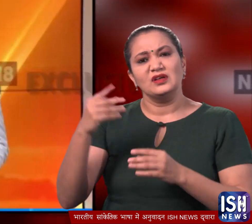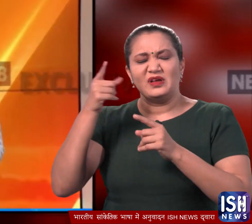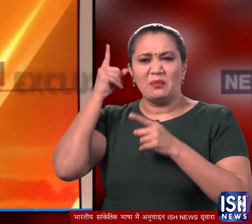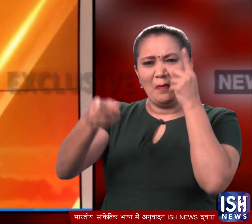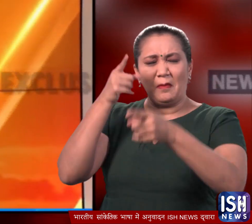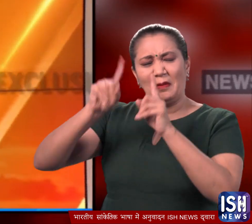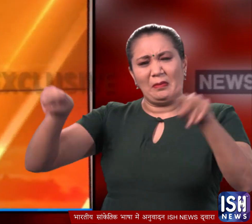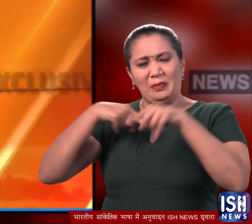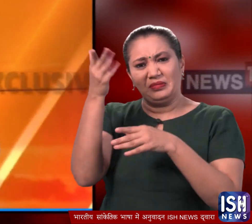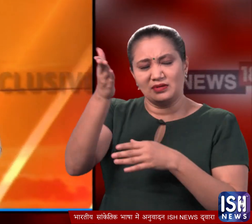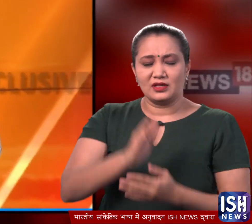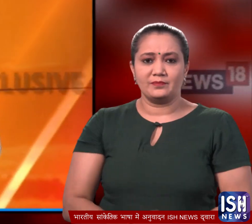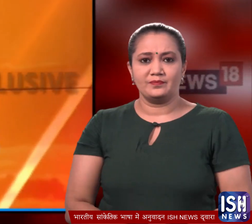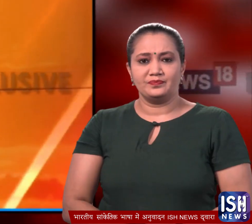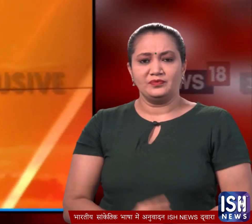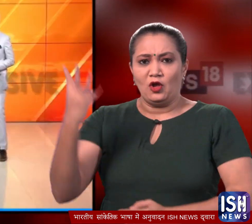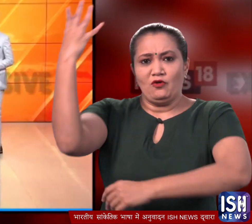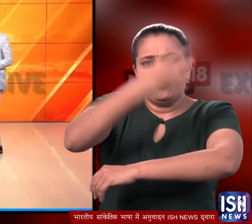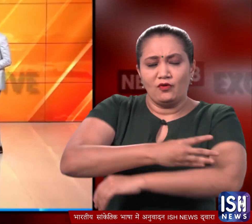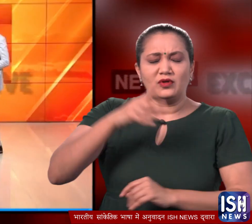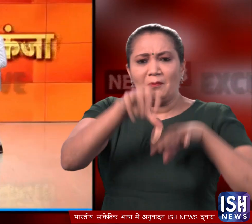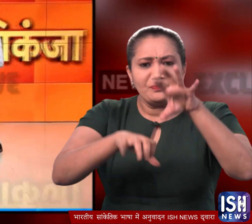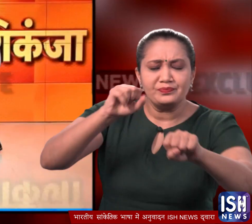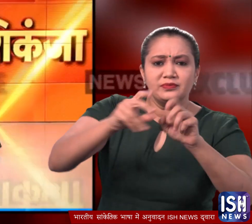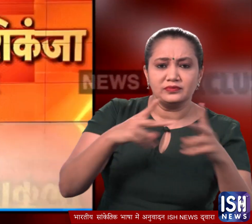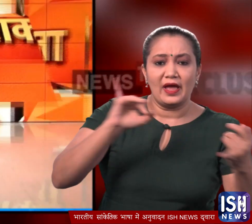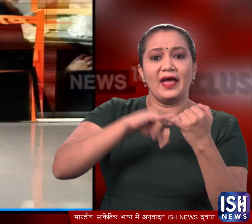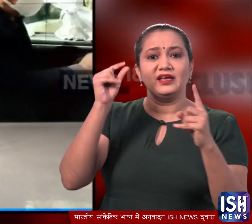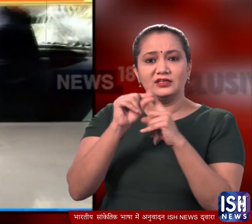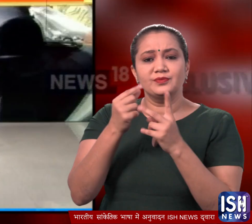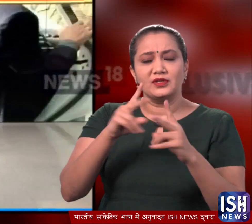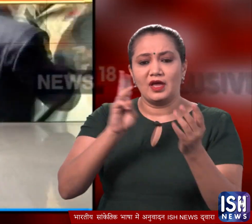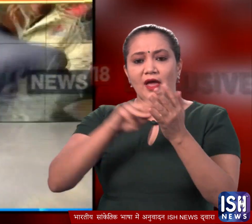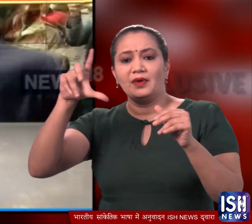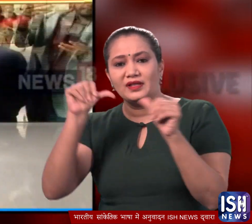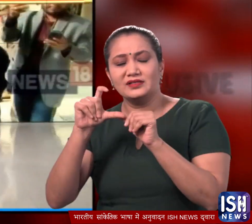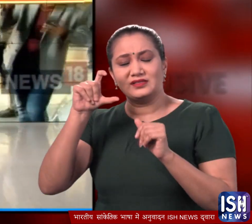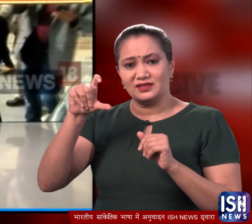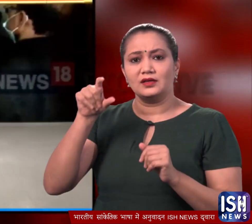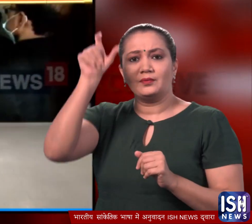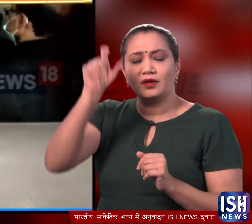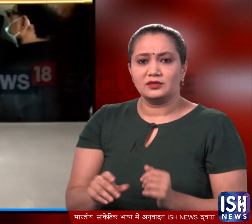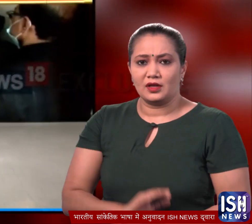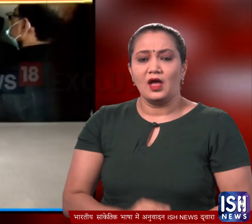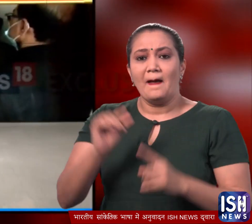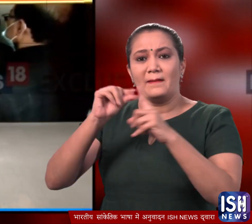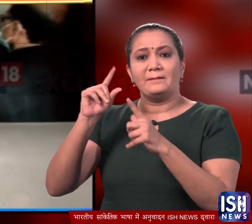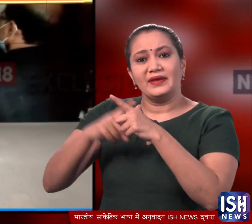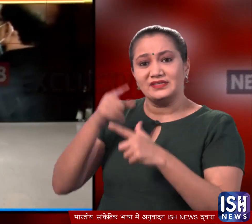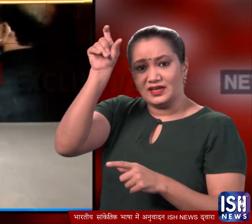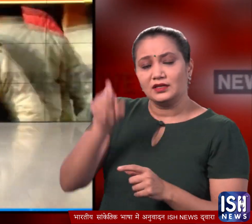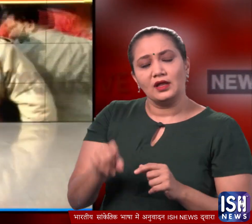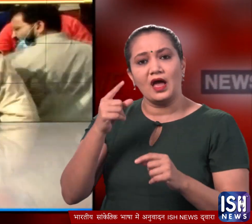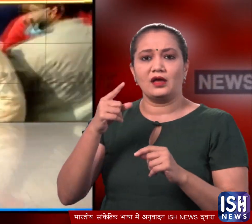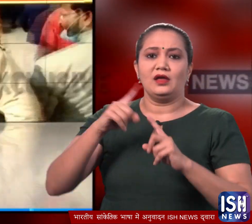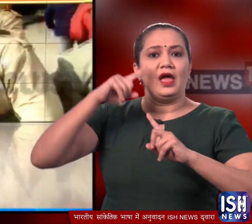4 दिन से चल रही छापेमारी के बीच समाजवादी पार्टी के एमएलसी पुष्पराज जैन उर्फ पंपी जैन को आयकर विभाग ने हिरासत में ले लिया। आयकर विभाग